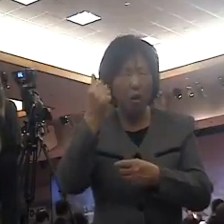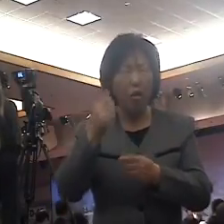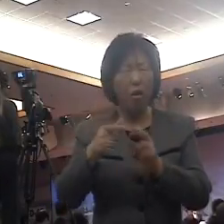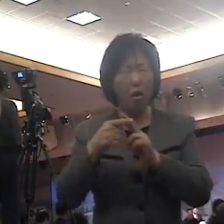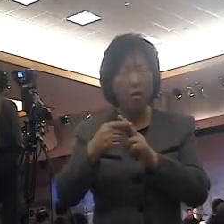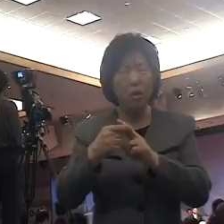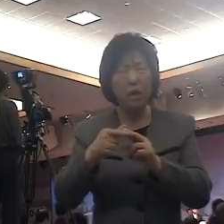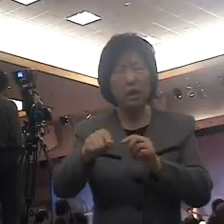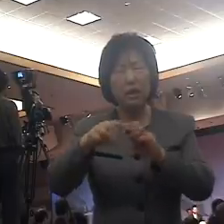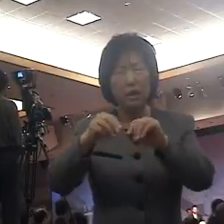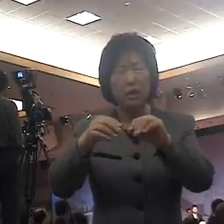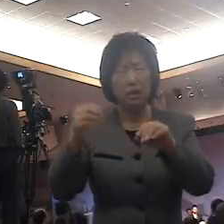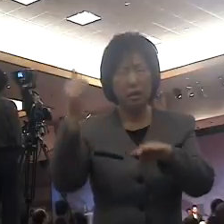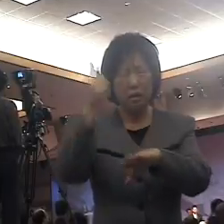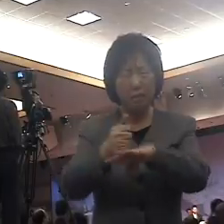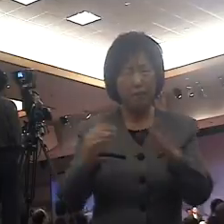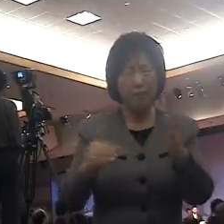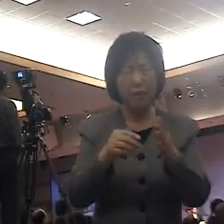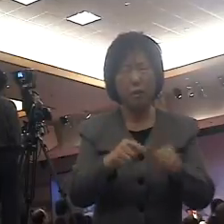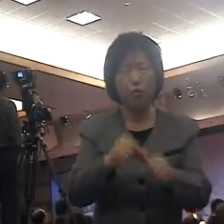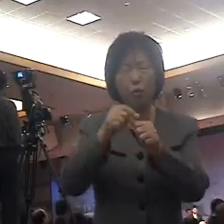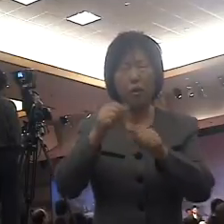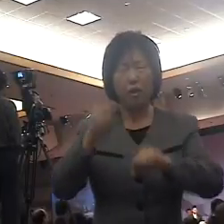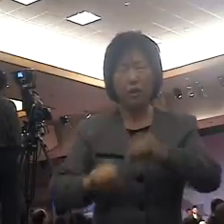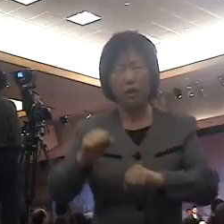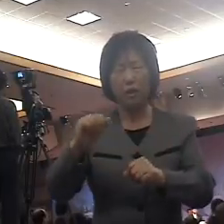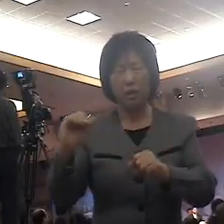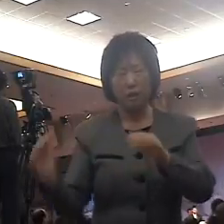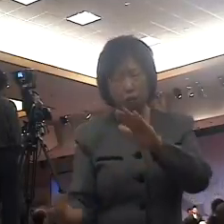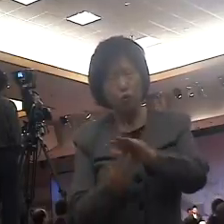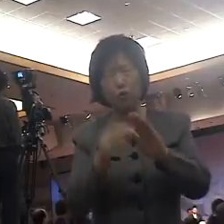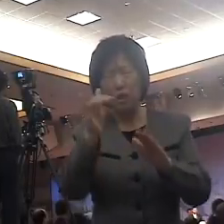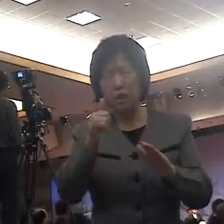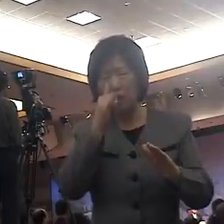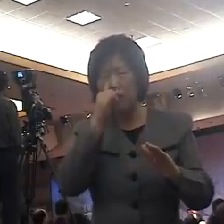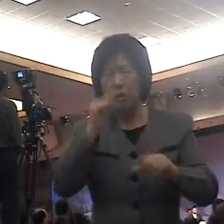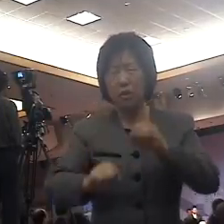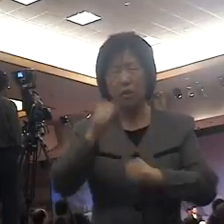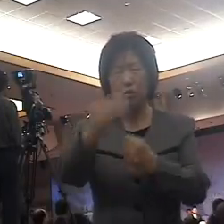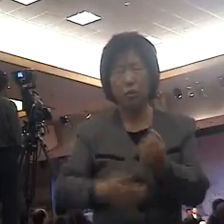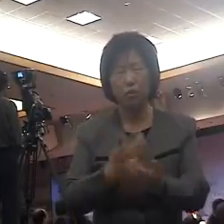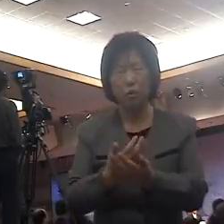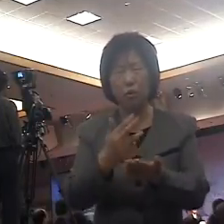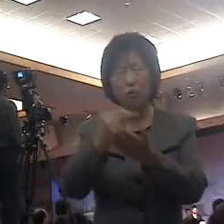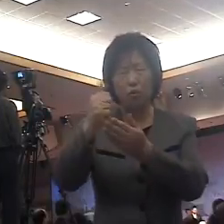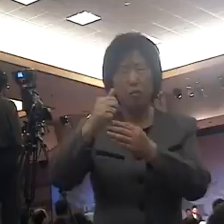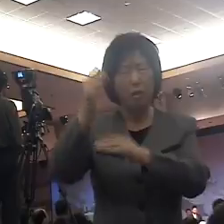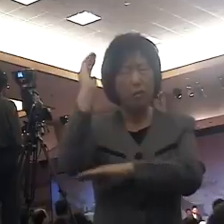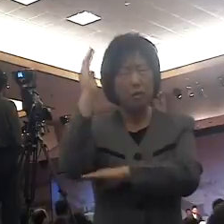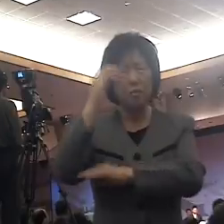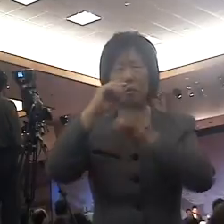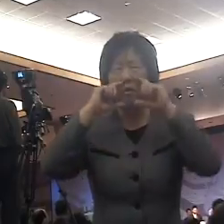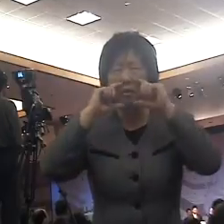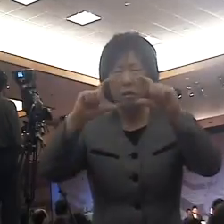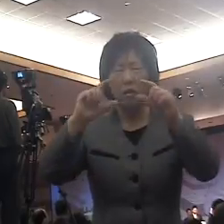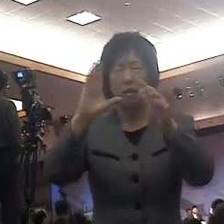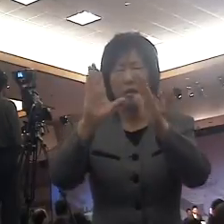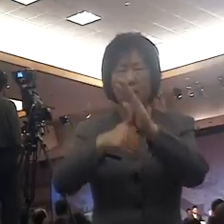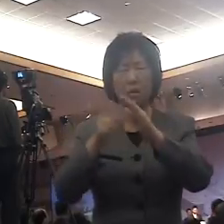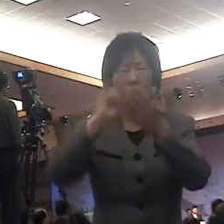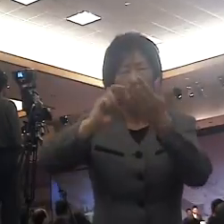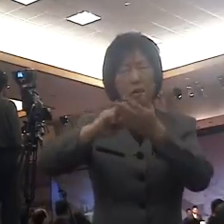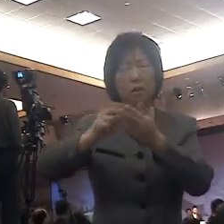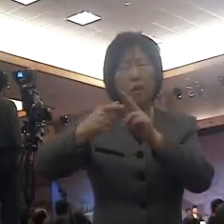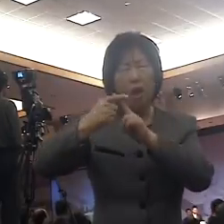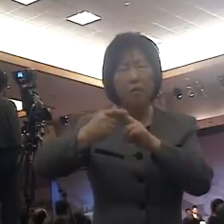끝까지 구원의 역사가 임할 수 있도록 역사하여 주시옵소서. 이 시간 주님의 말씀이 선포됩니다. 찬양대의 찬양과